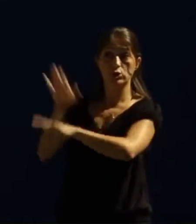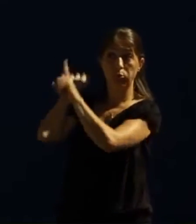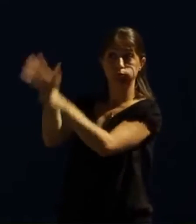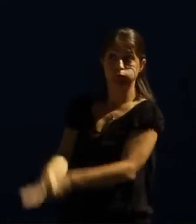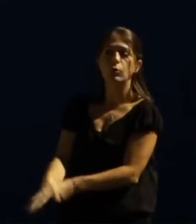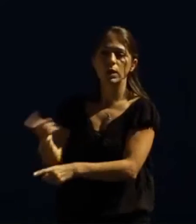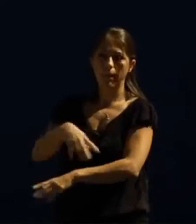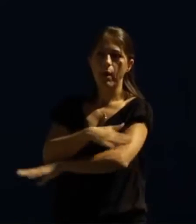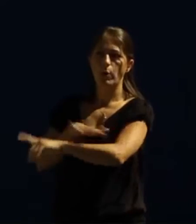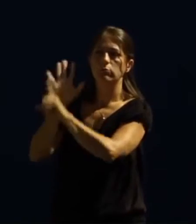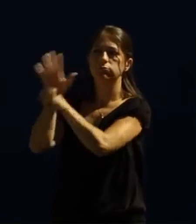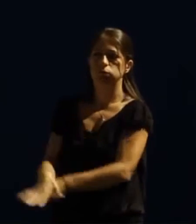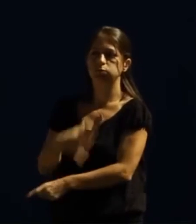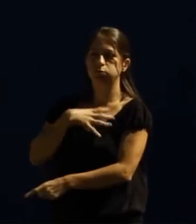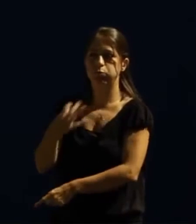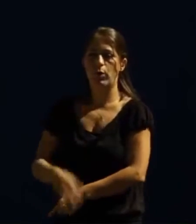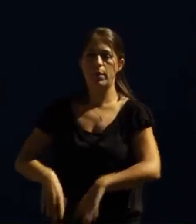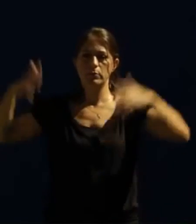gobierno